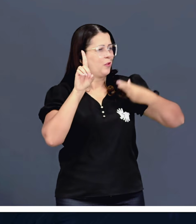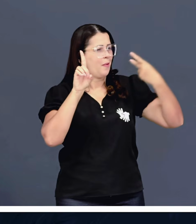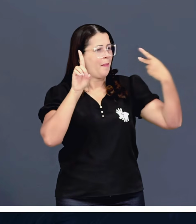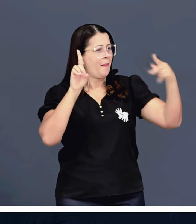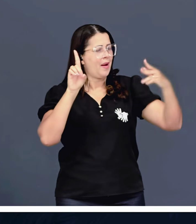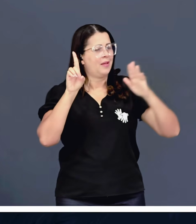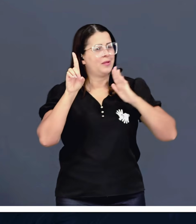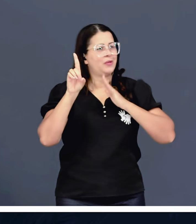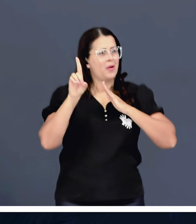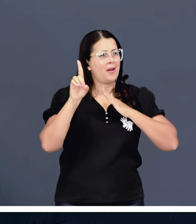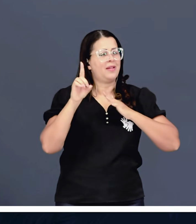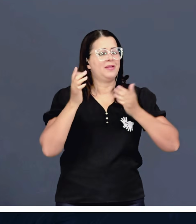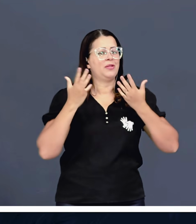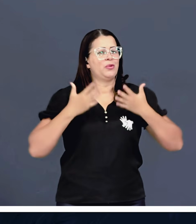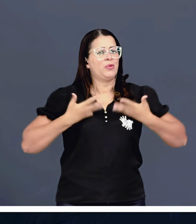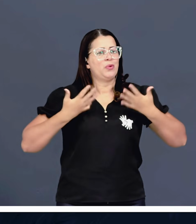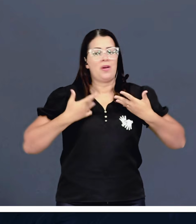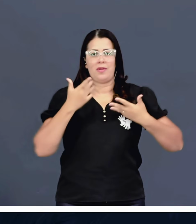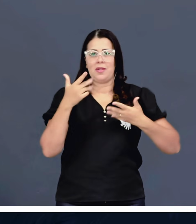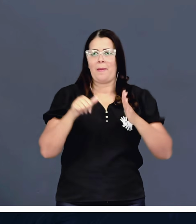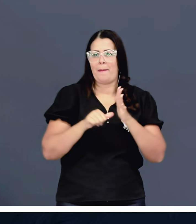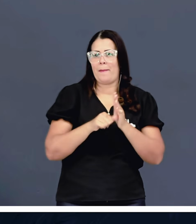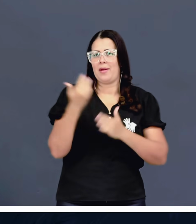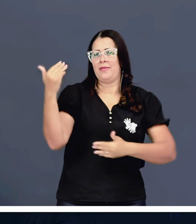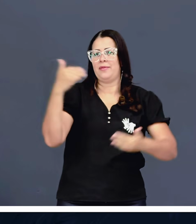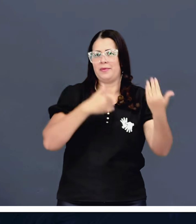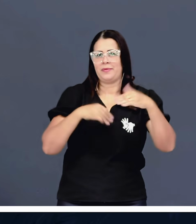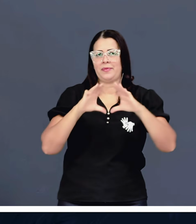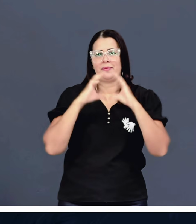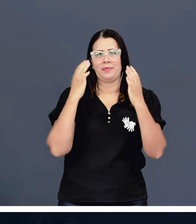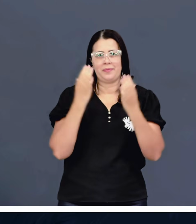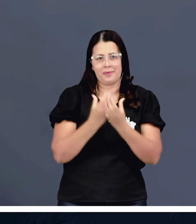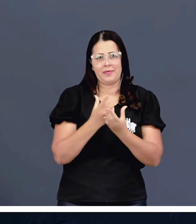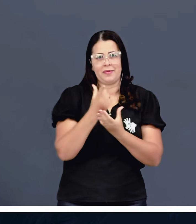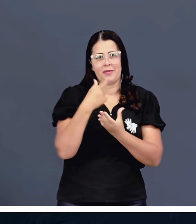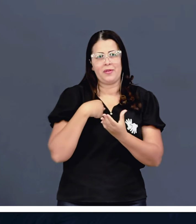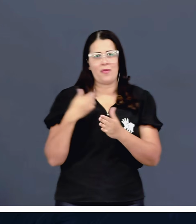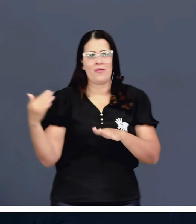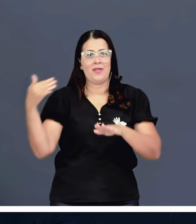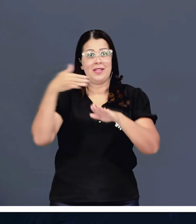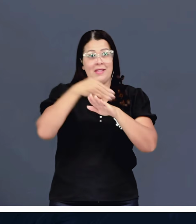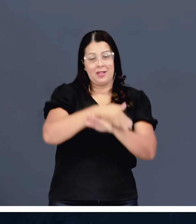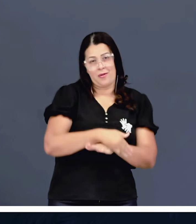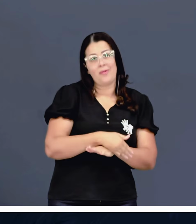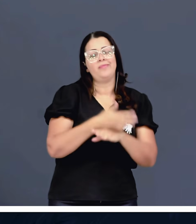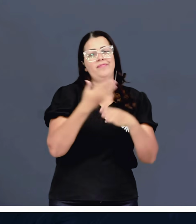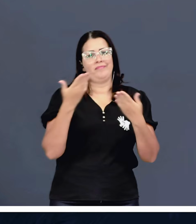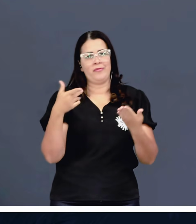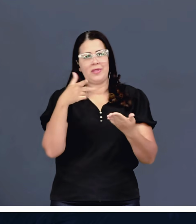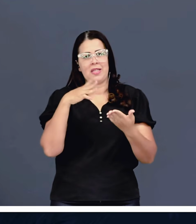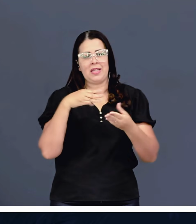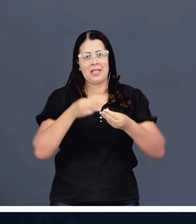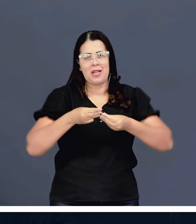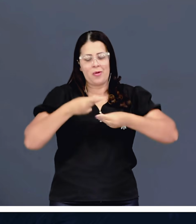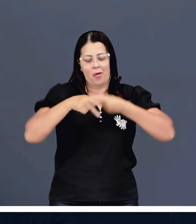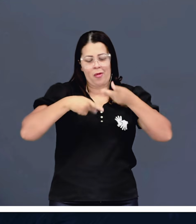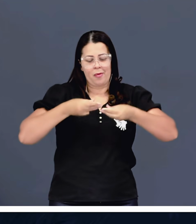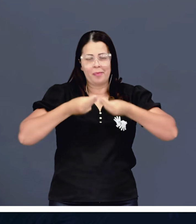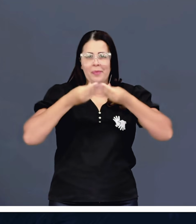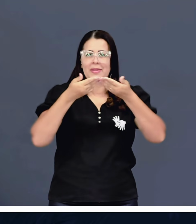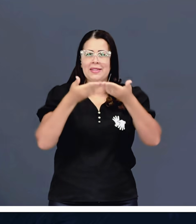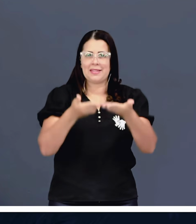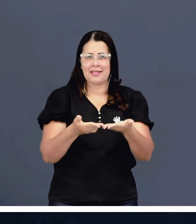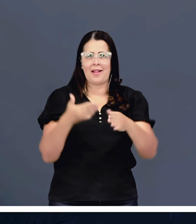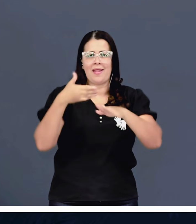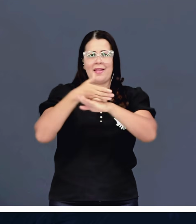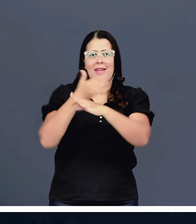alegria. Você que veio hoje pela primeira vez na comunidade, quando você chegou aqui, provavelmente você recebeu um presente.